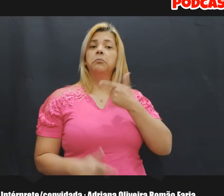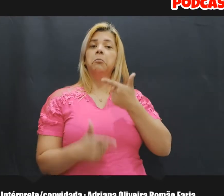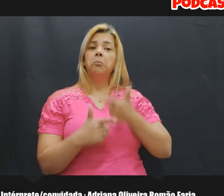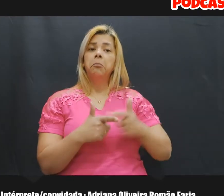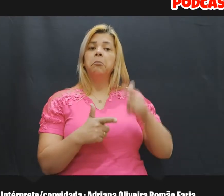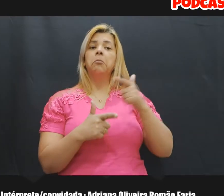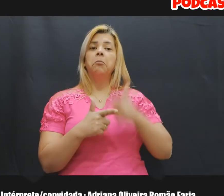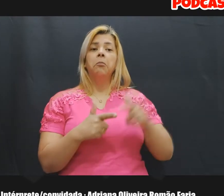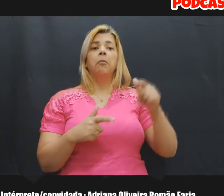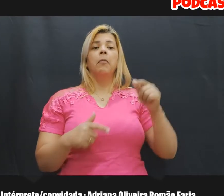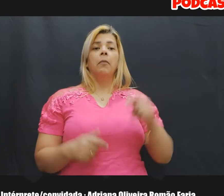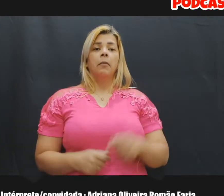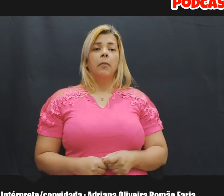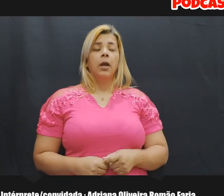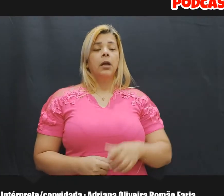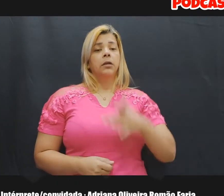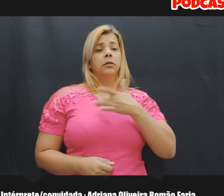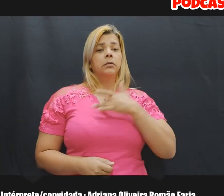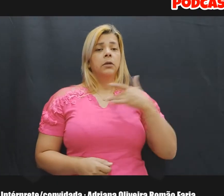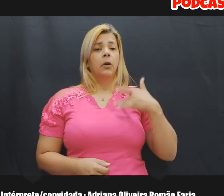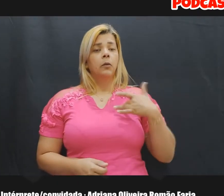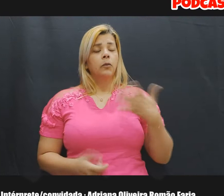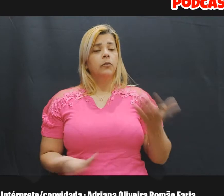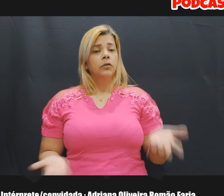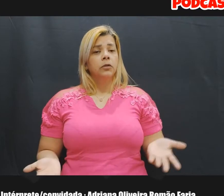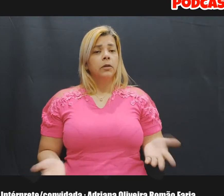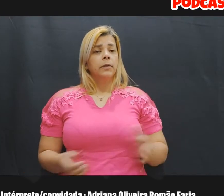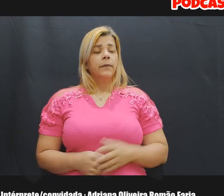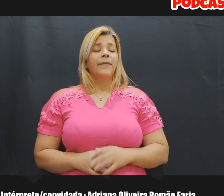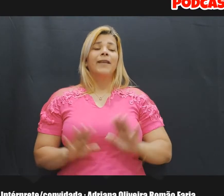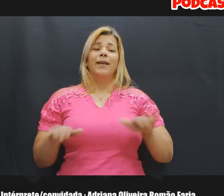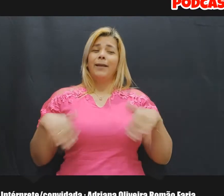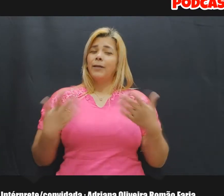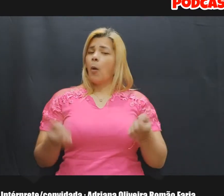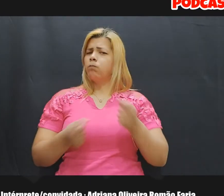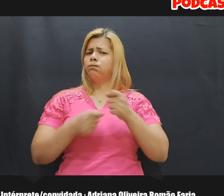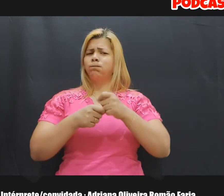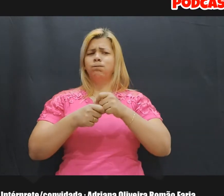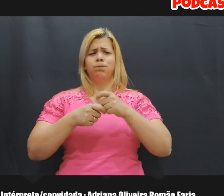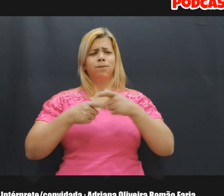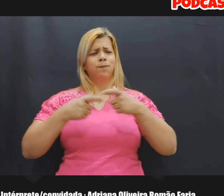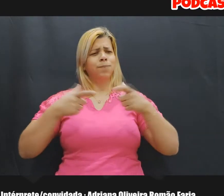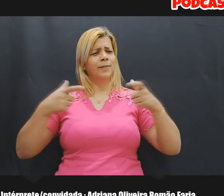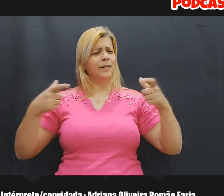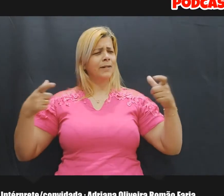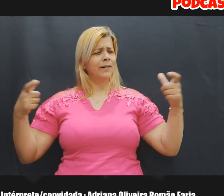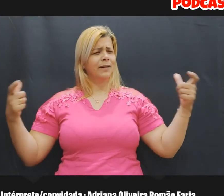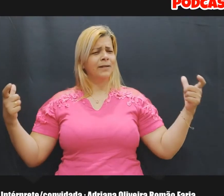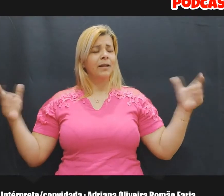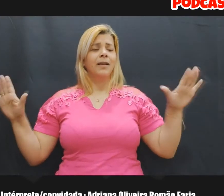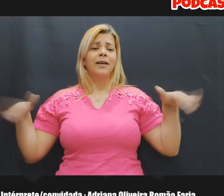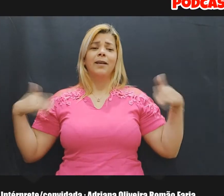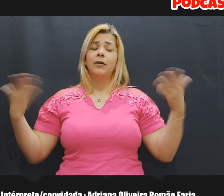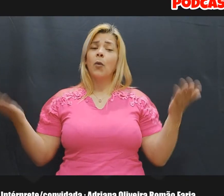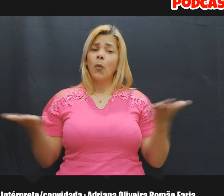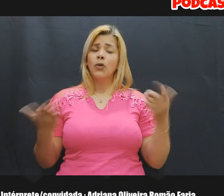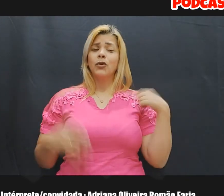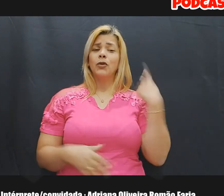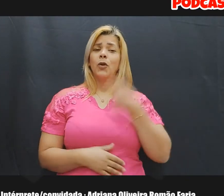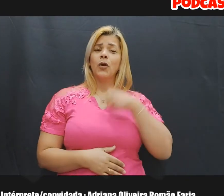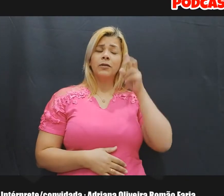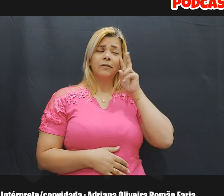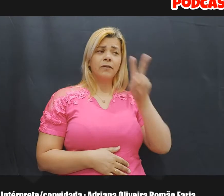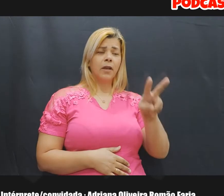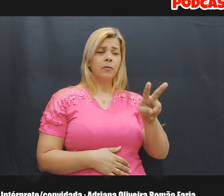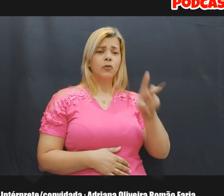deficiência. Né? Então, assim, é muito grande o número. E quando a gente olha para essas pessoas que têm dificuldade de